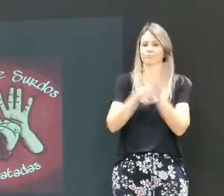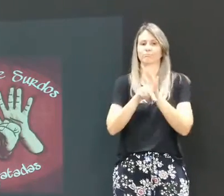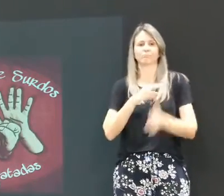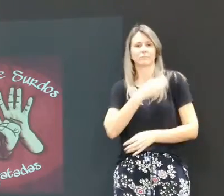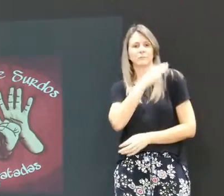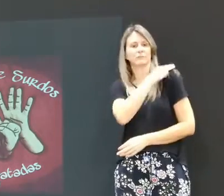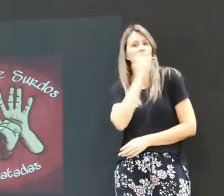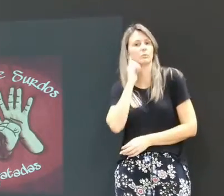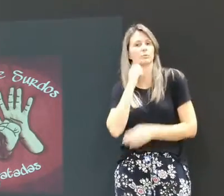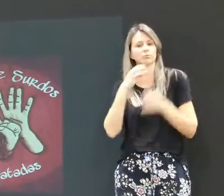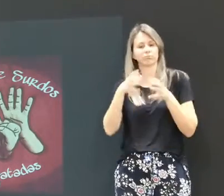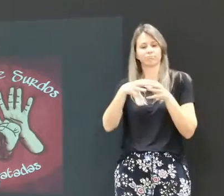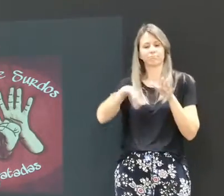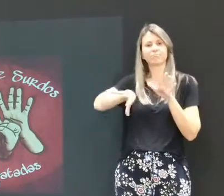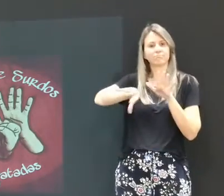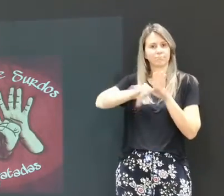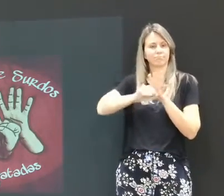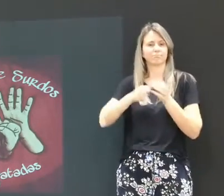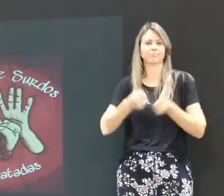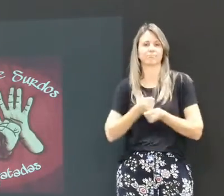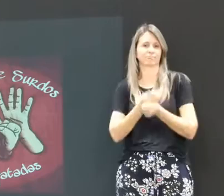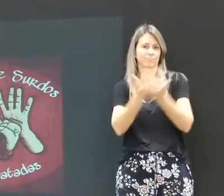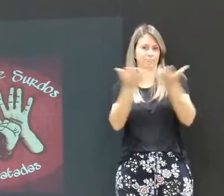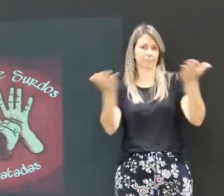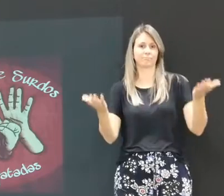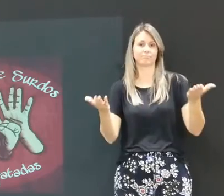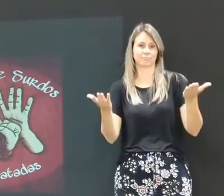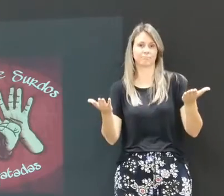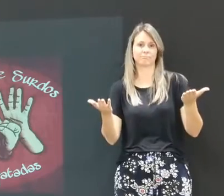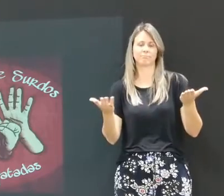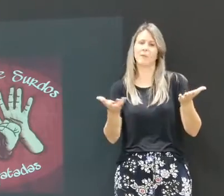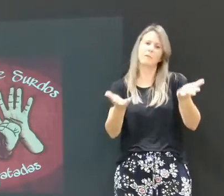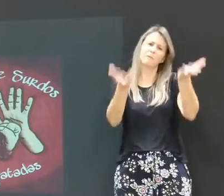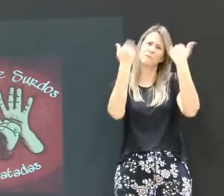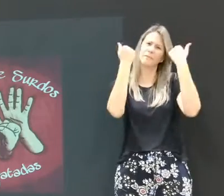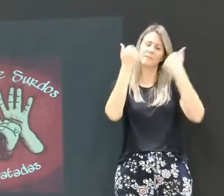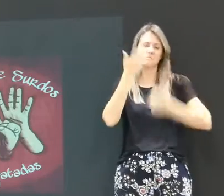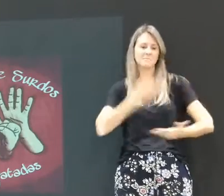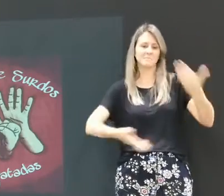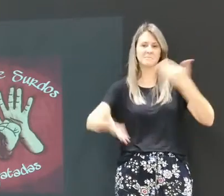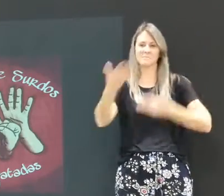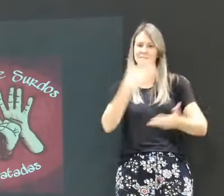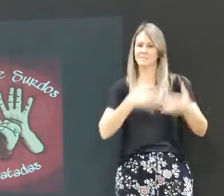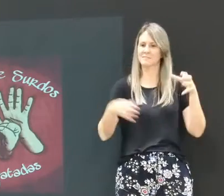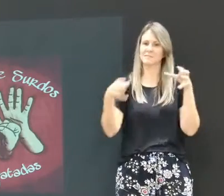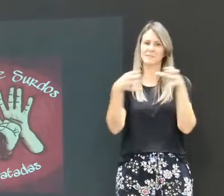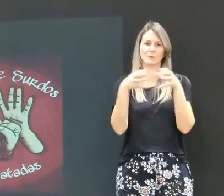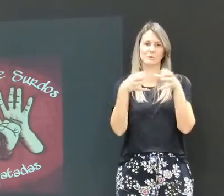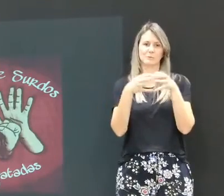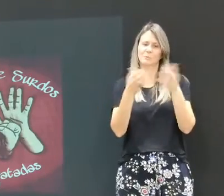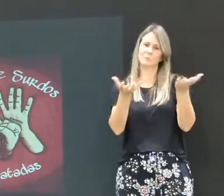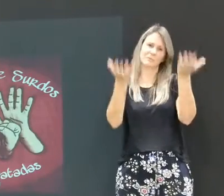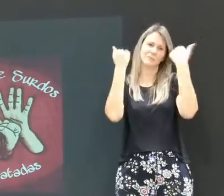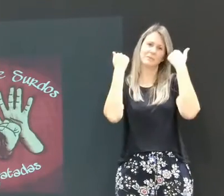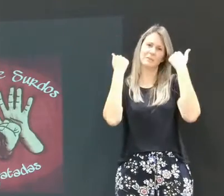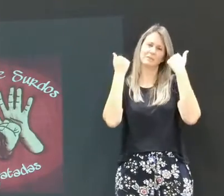E este grupo é o Ministério com Surdos, Mãos Resgatadas, esse é o sinal. E eu peço, venham vocês aqui, vamos